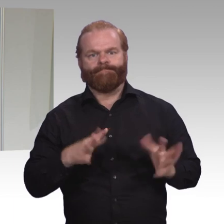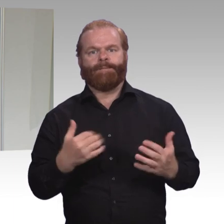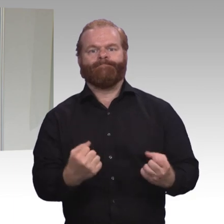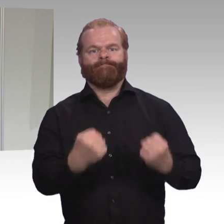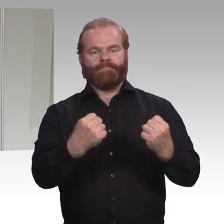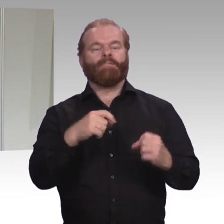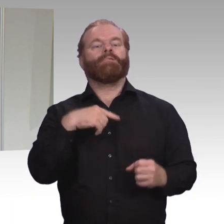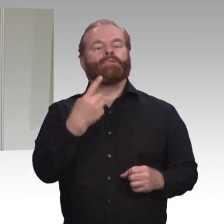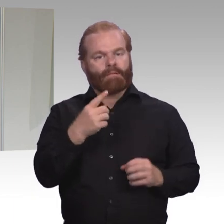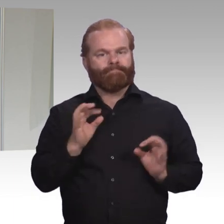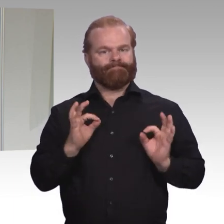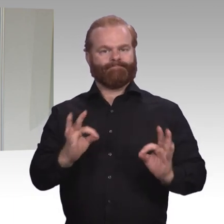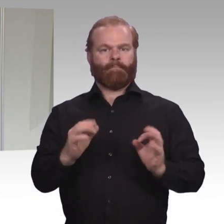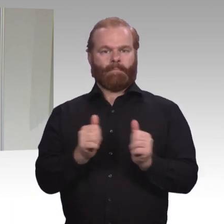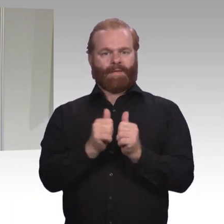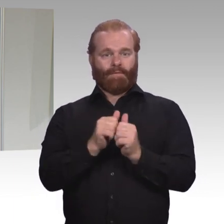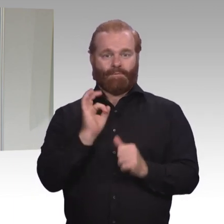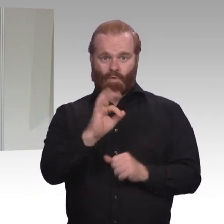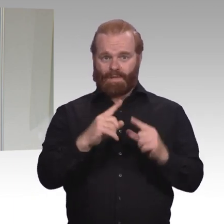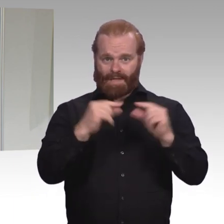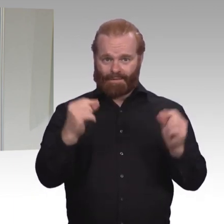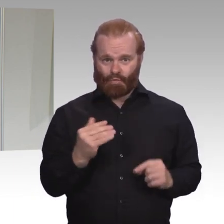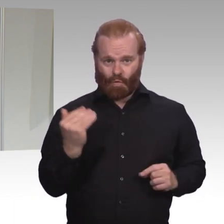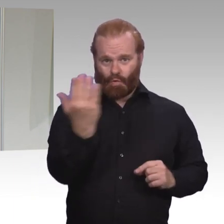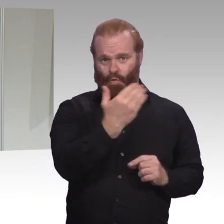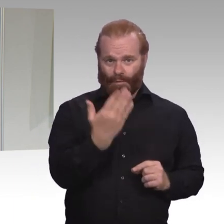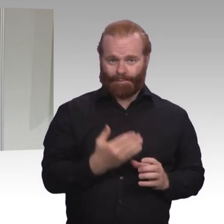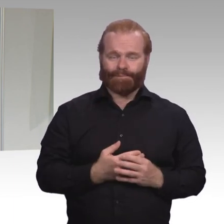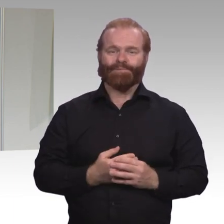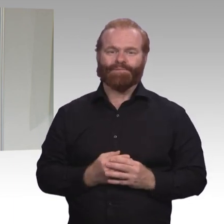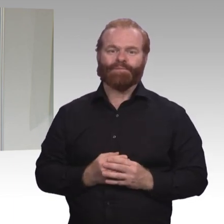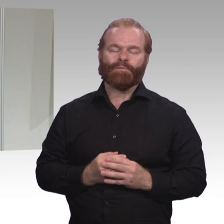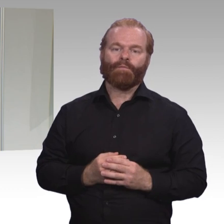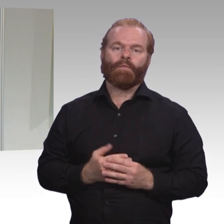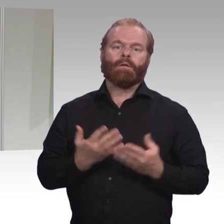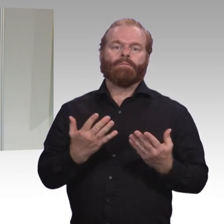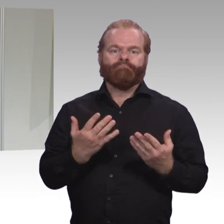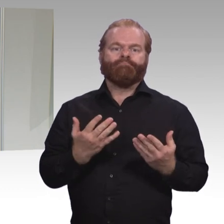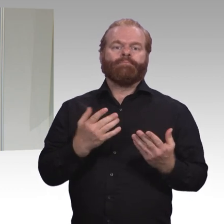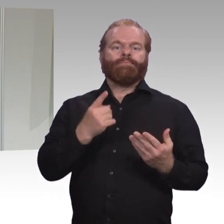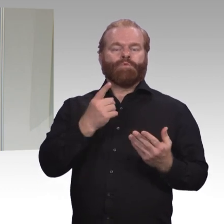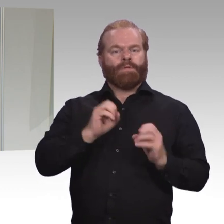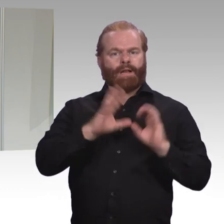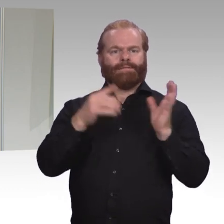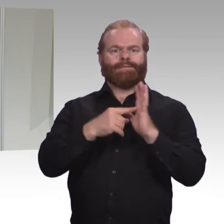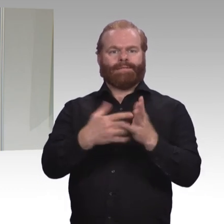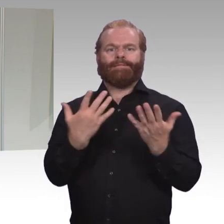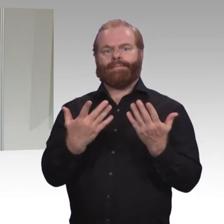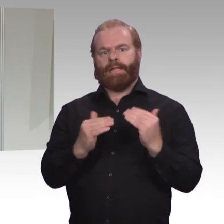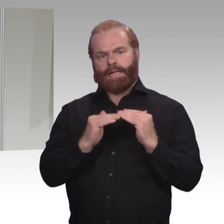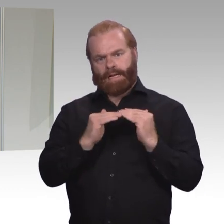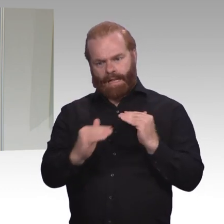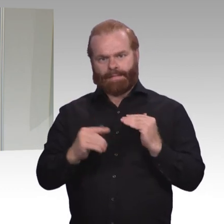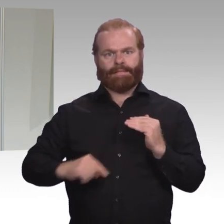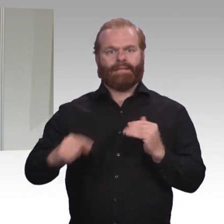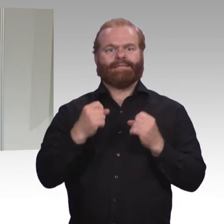ist nicht verhandelbar. Und das Prozentziel 2 ist ein klarer Ausdruck, dass wir sagen, wir sind bereit, in die